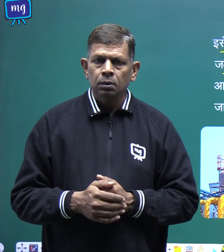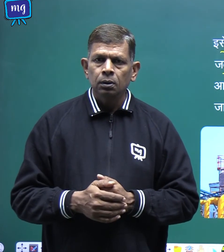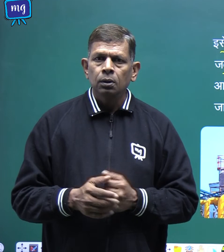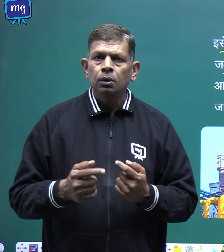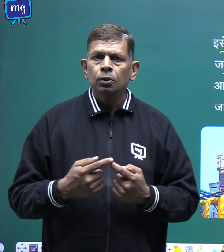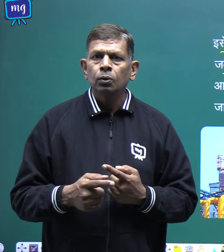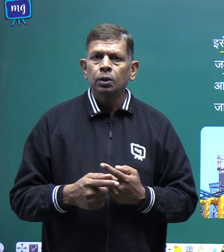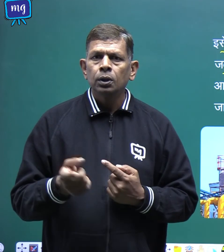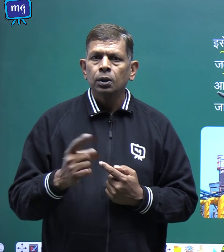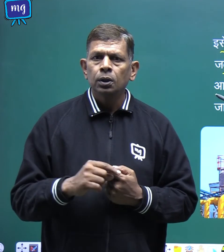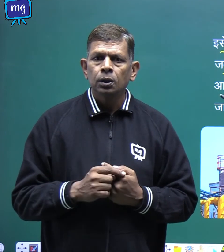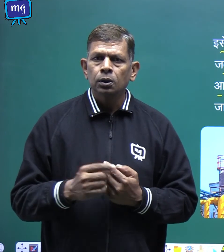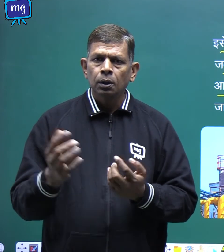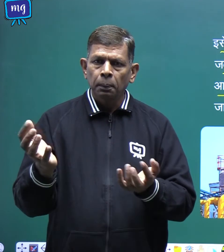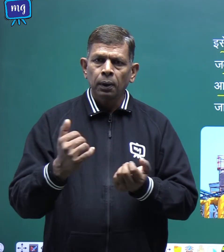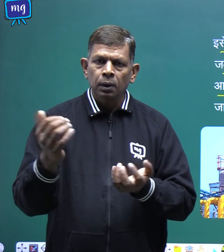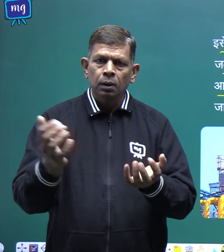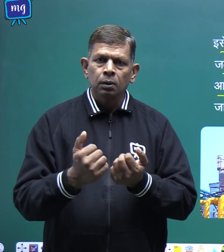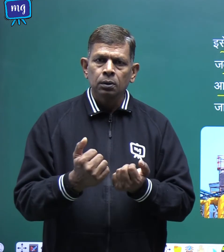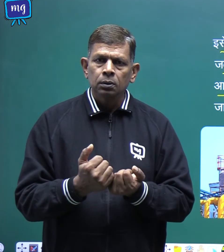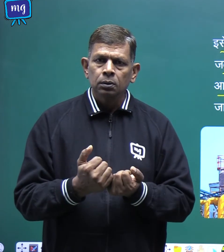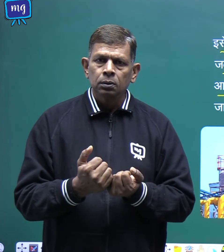क्योंकि इसकी आपूर्ति